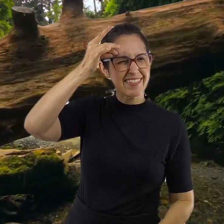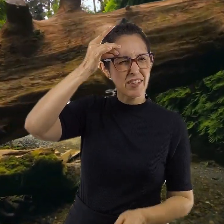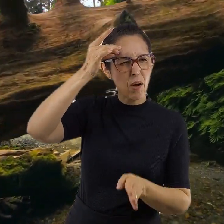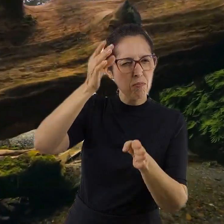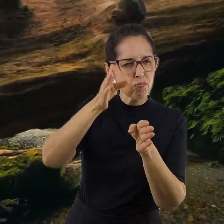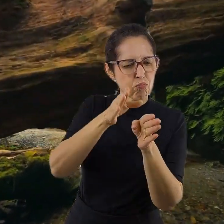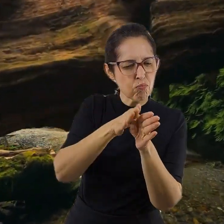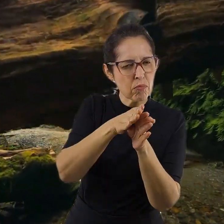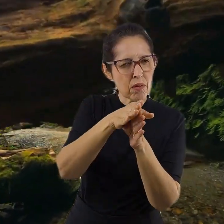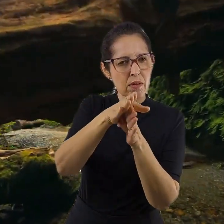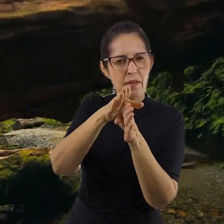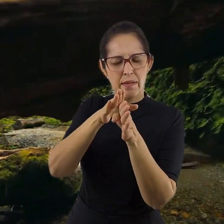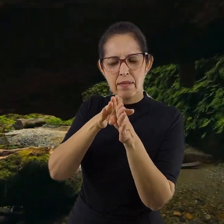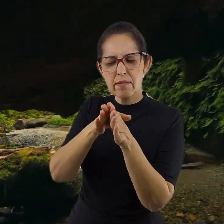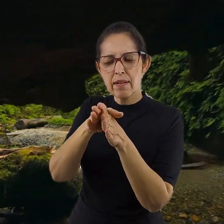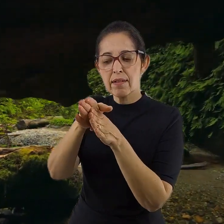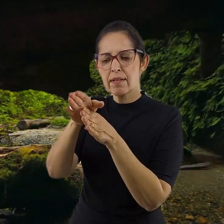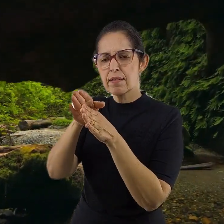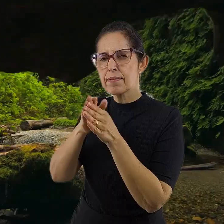Deus